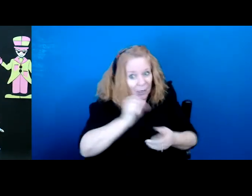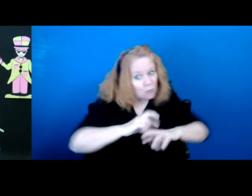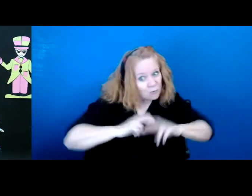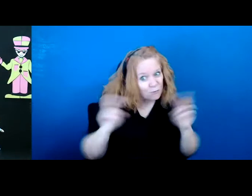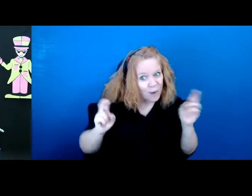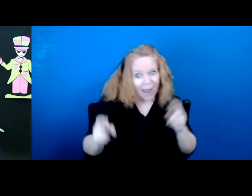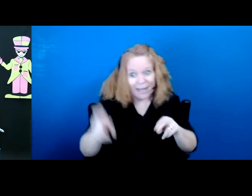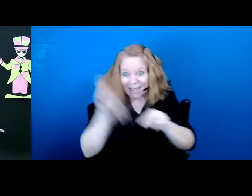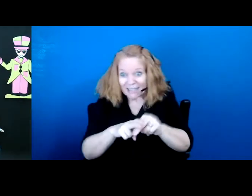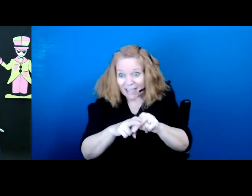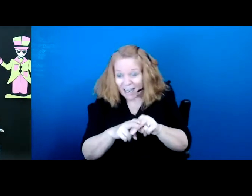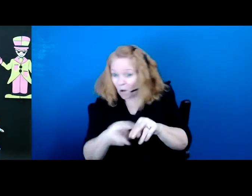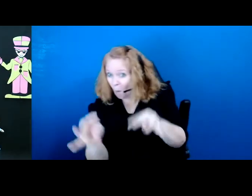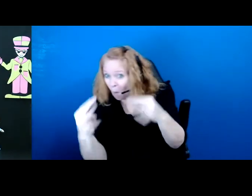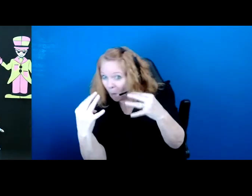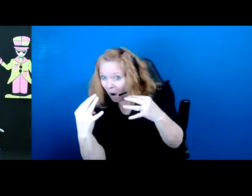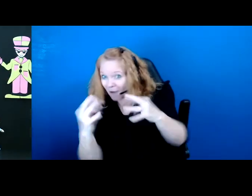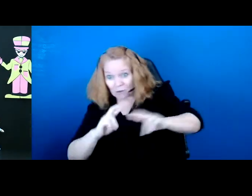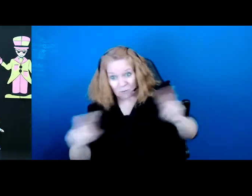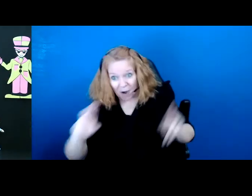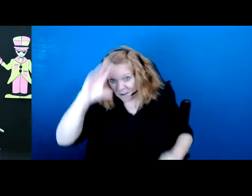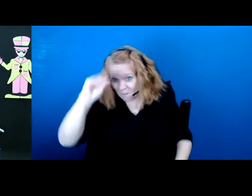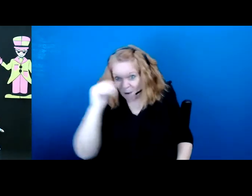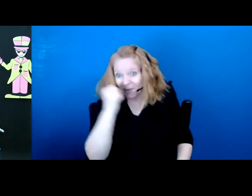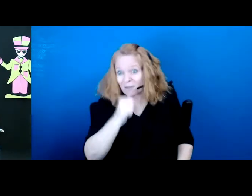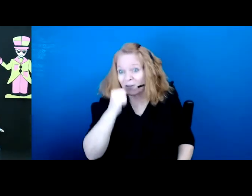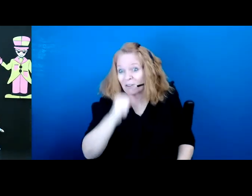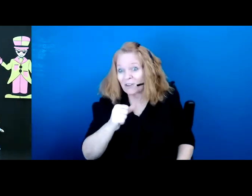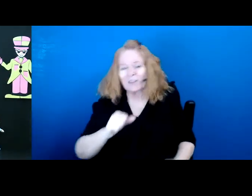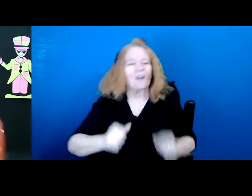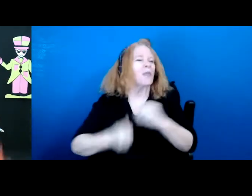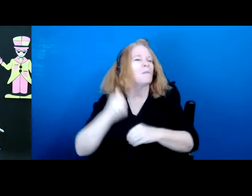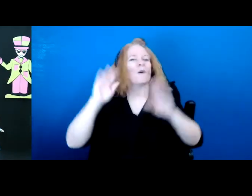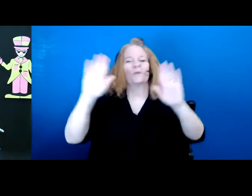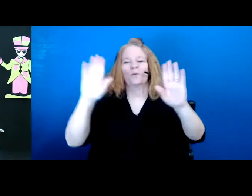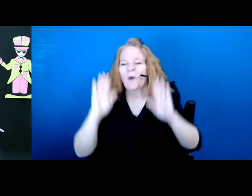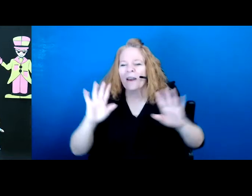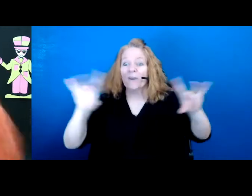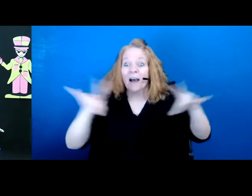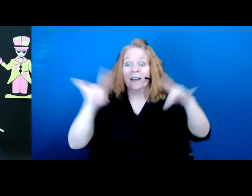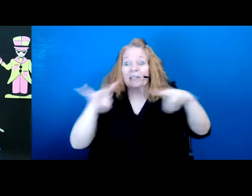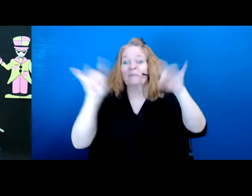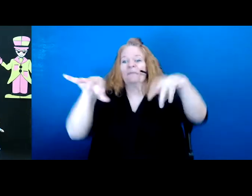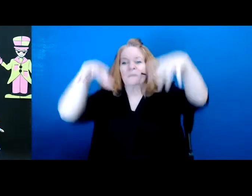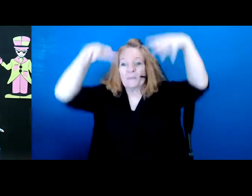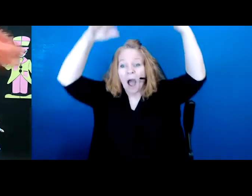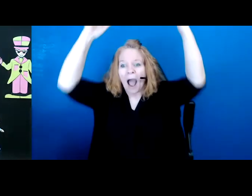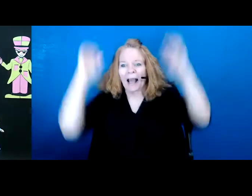sus palomitas su nieve y listos para empezar para el maravilloso